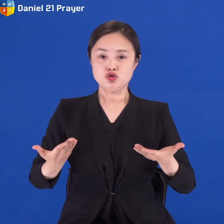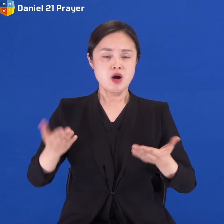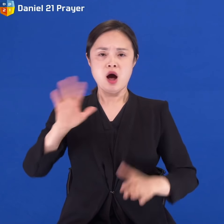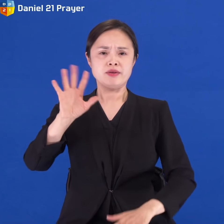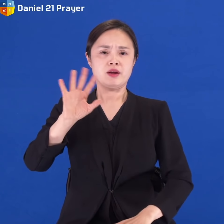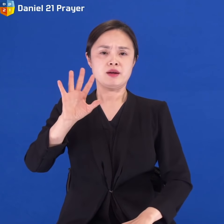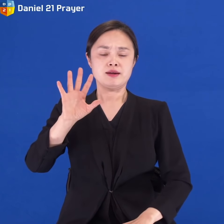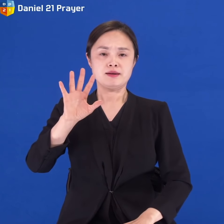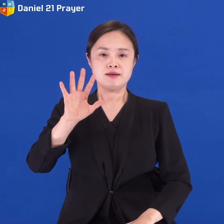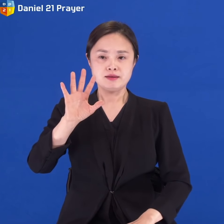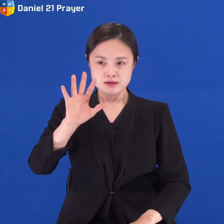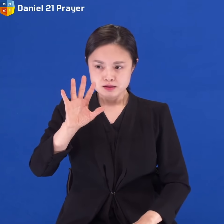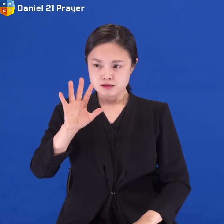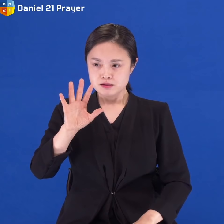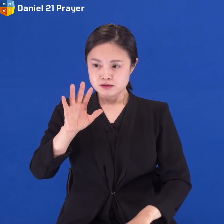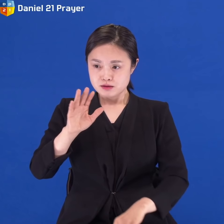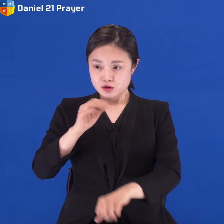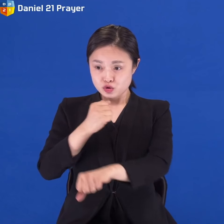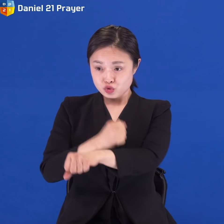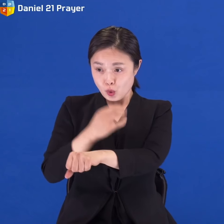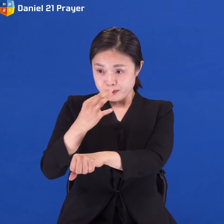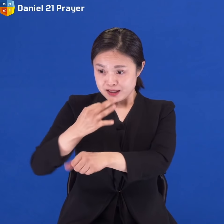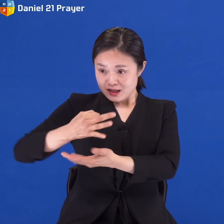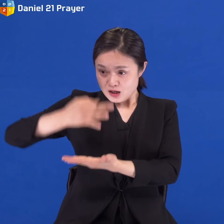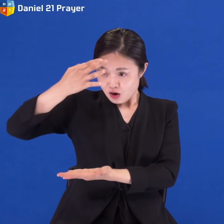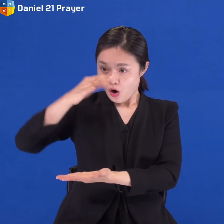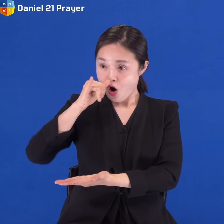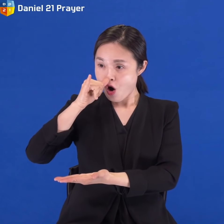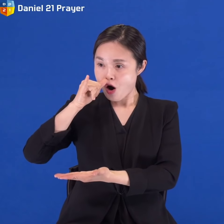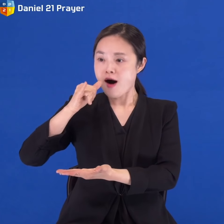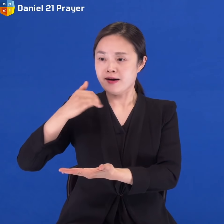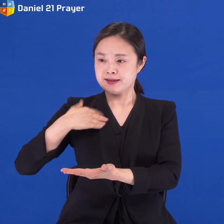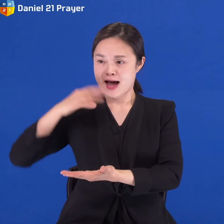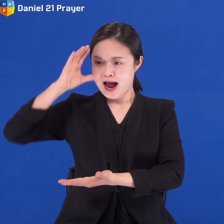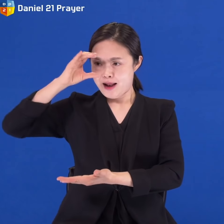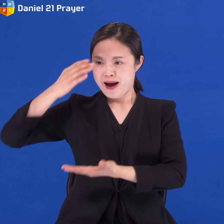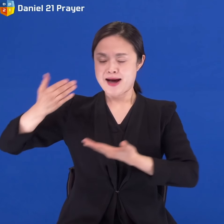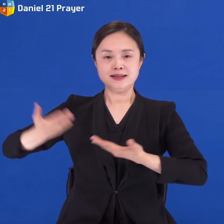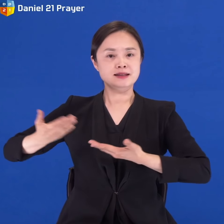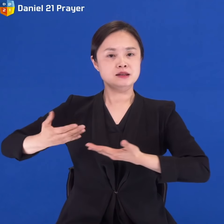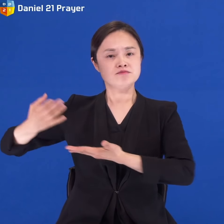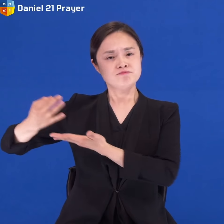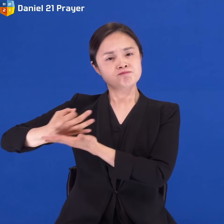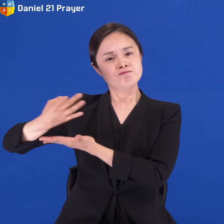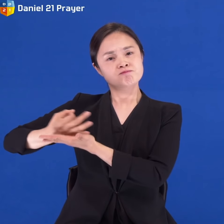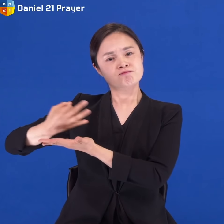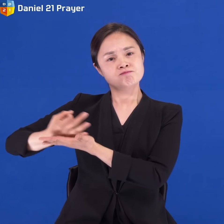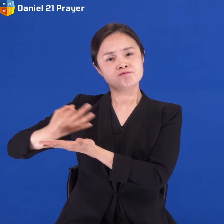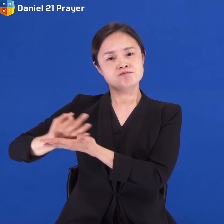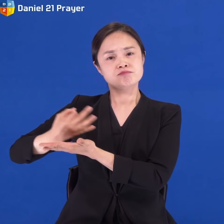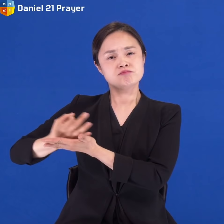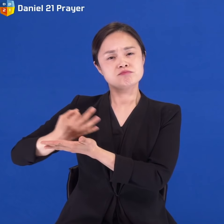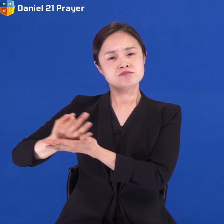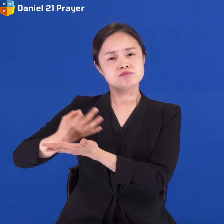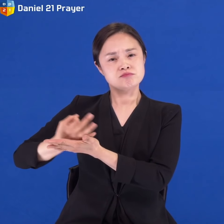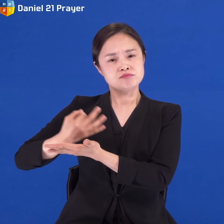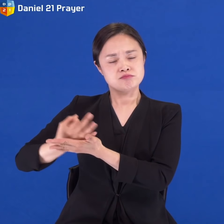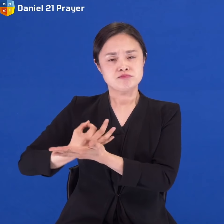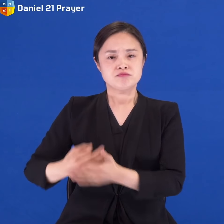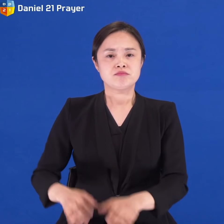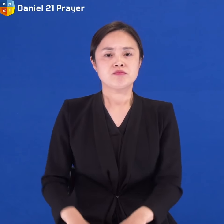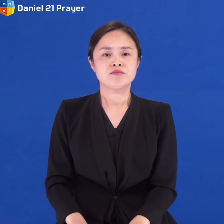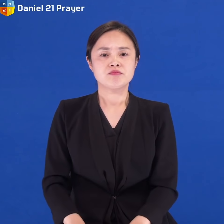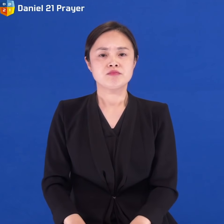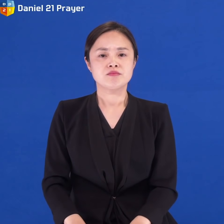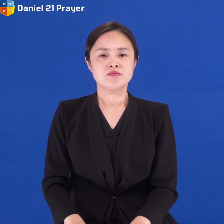주말에 하기 싫어하는 사람들의 빈자리를 메꾸기 위해서 한 번도 생각해 보지 못하고